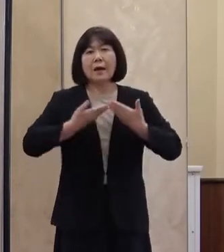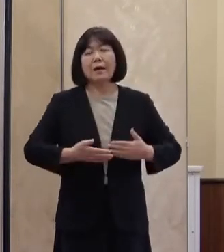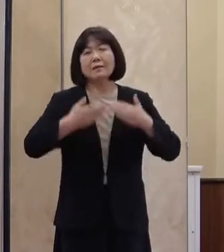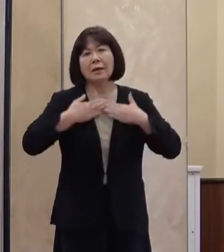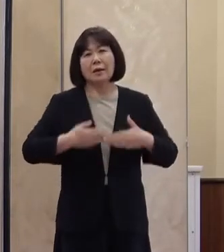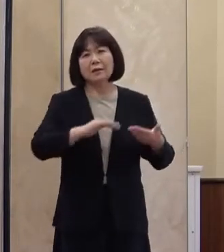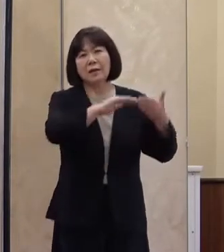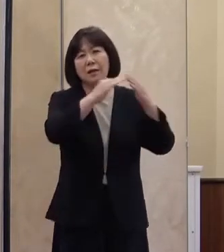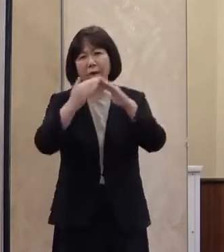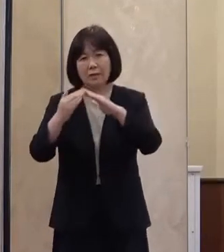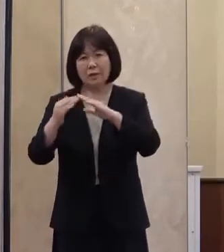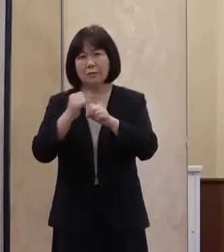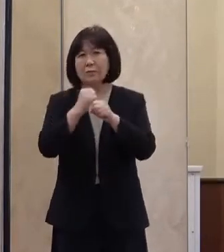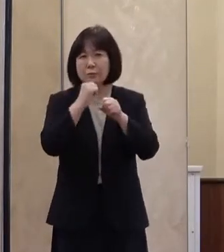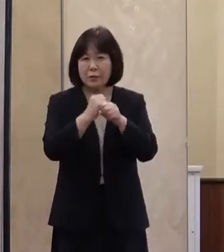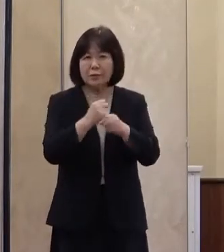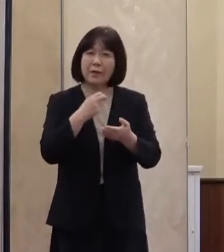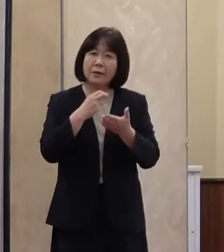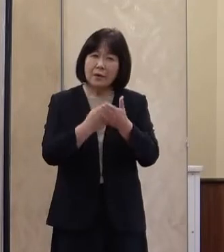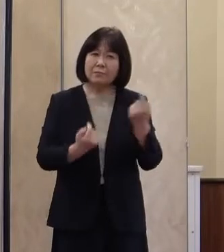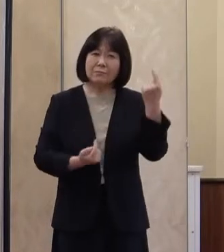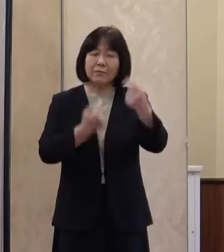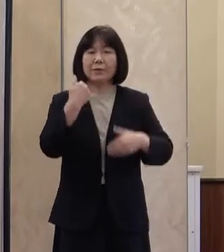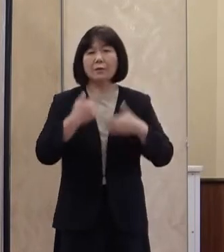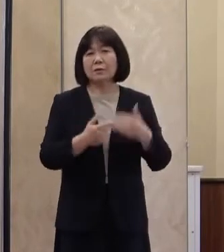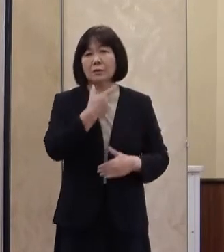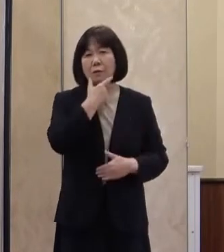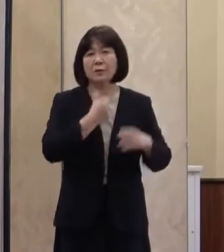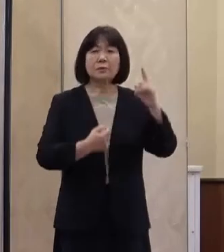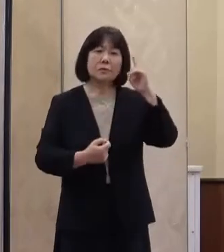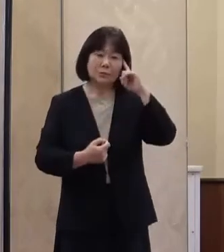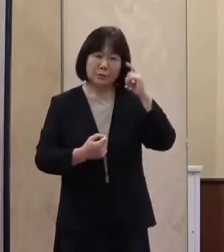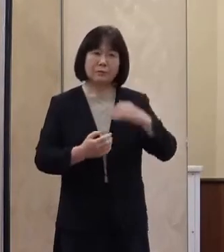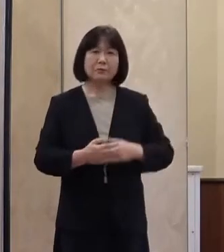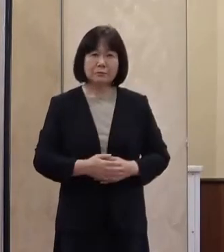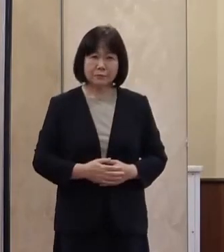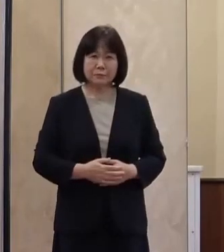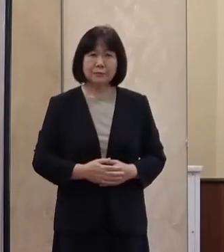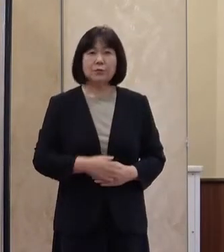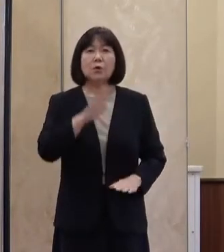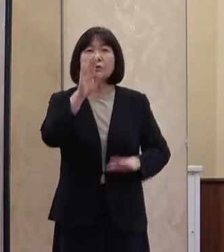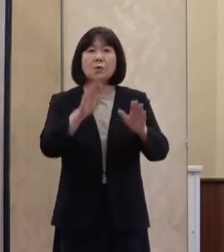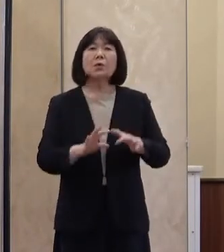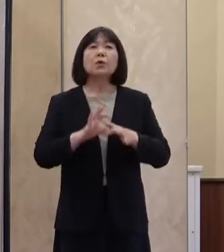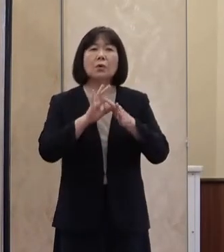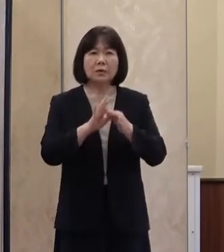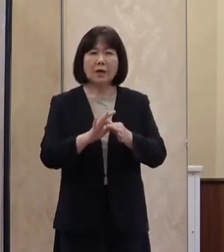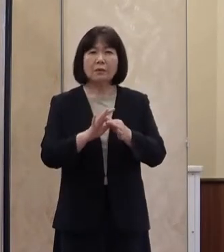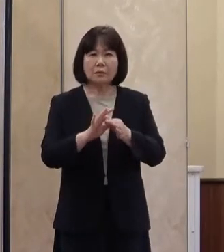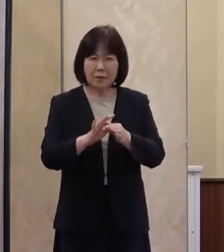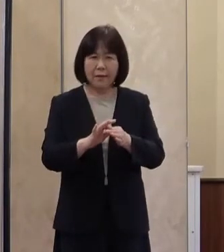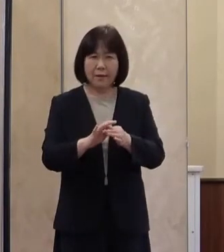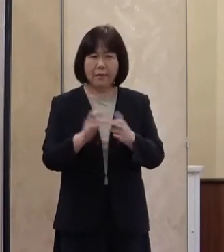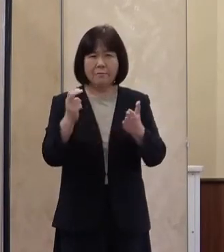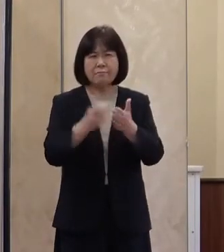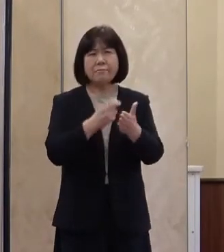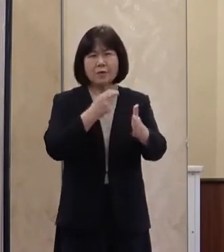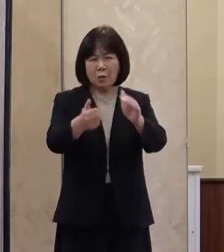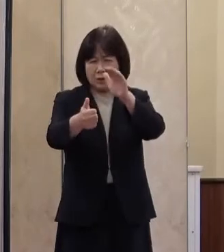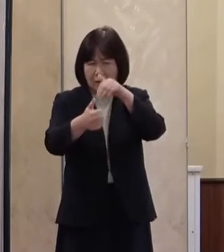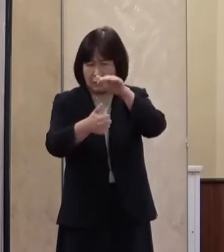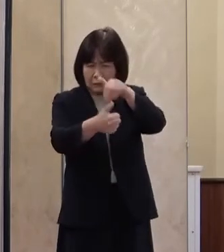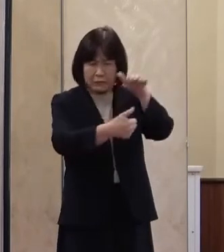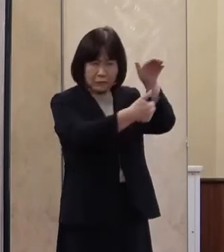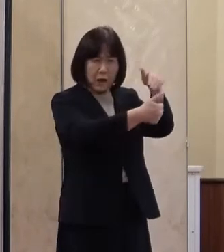くりをしてぜひ楽しんでいただきたいと思います。そういう状況にもあるので、客引き、違法な客引きというの